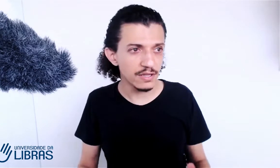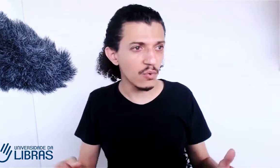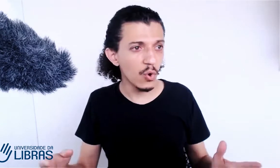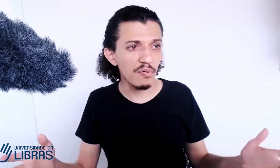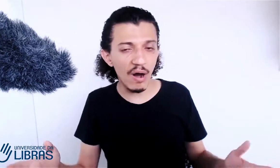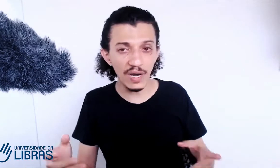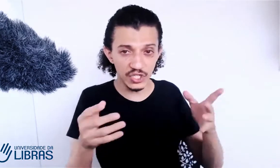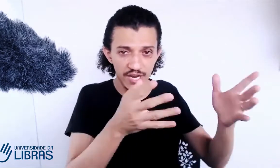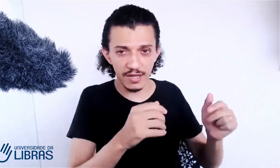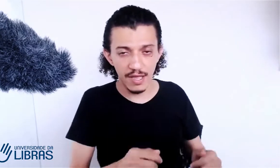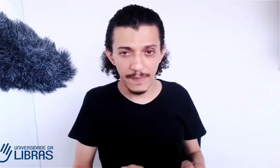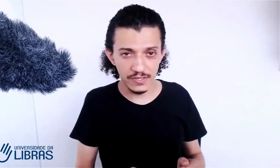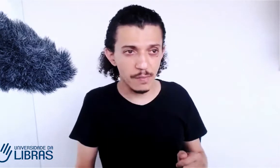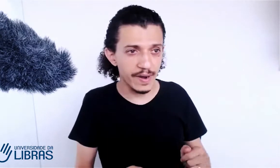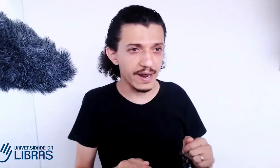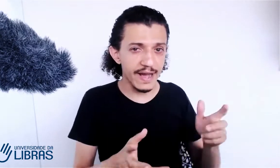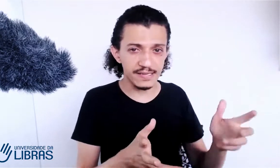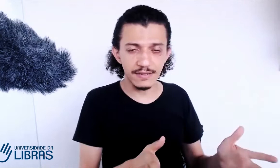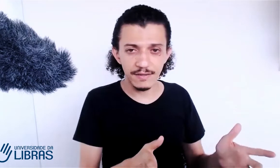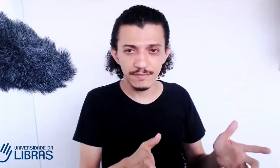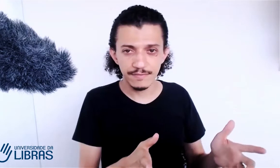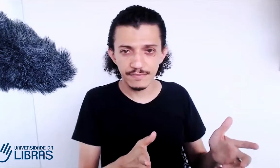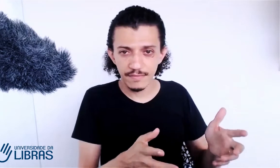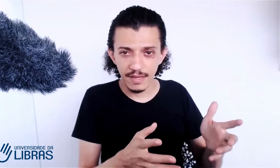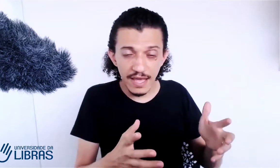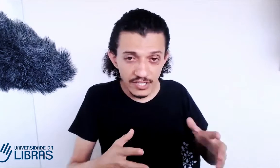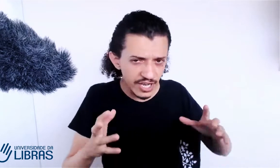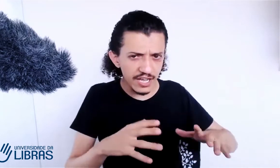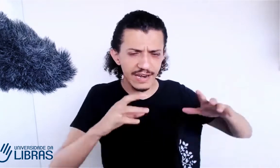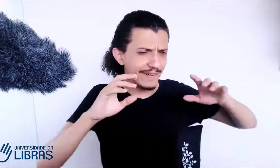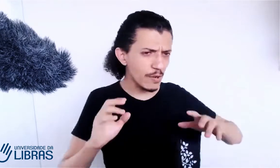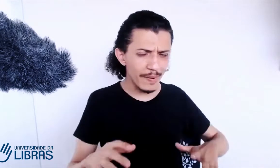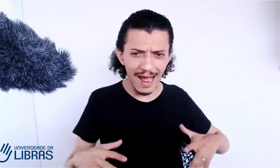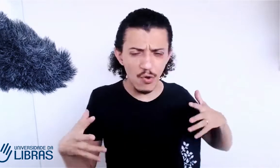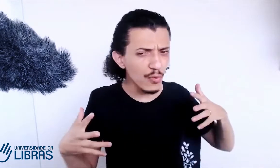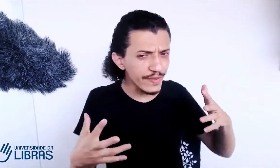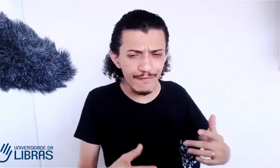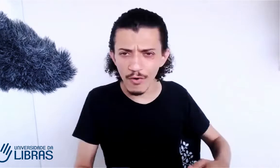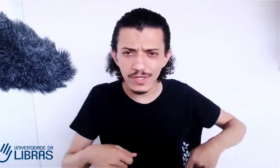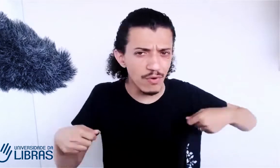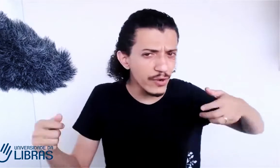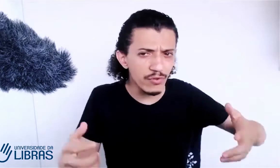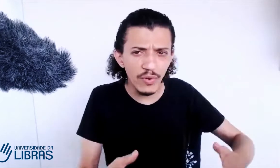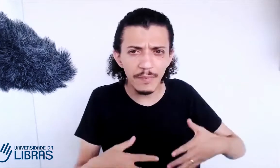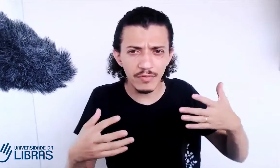o lobo mau, ele chega para soprar na casa, e ele chega e ele vai soprar com muita força e com muito ímpeto e